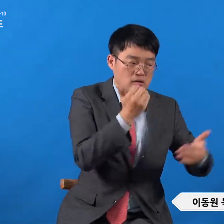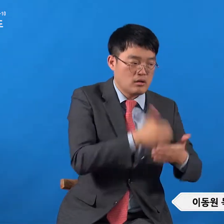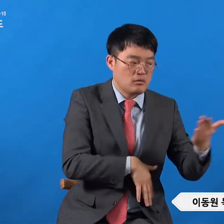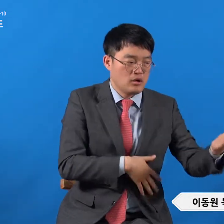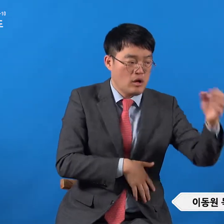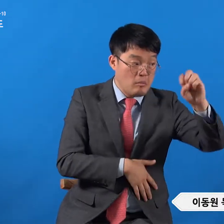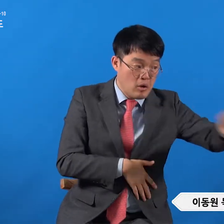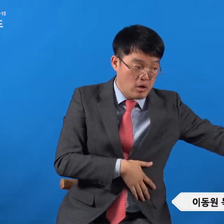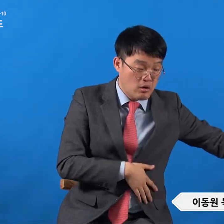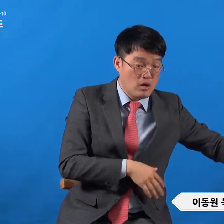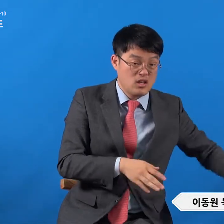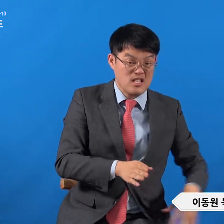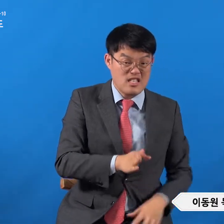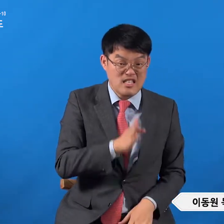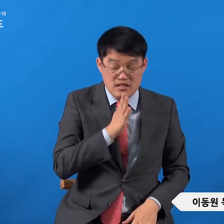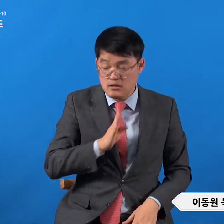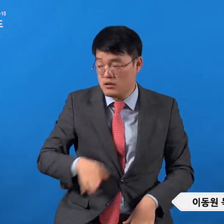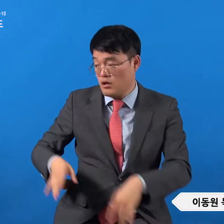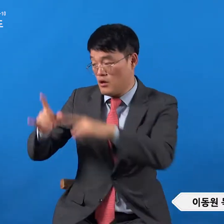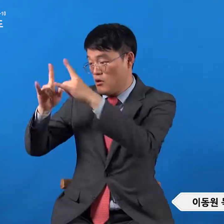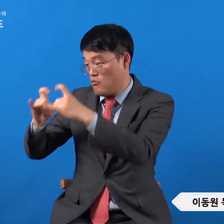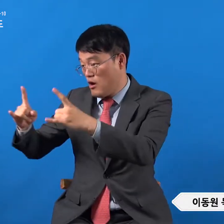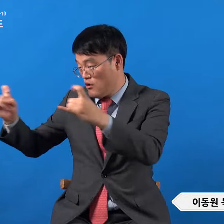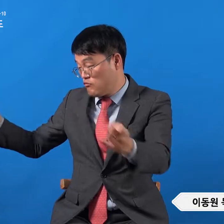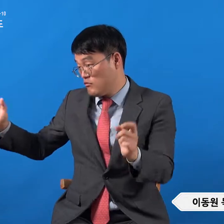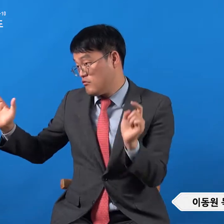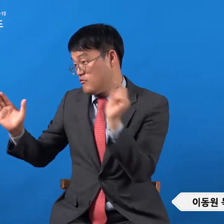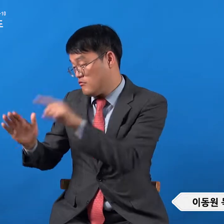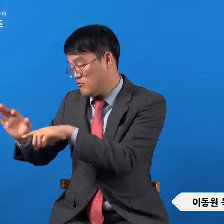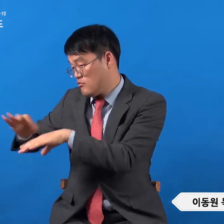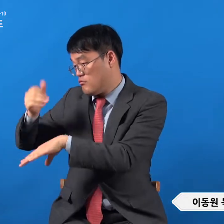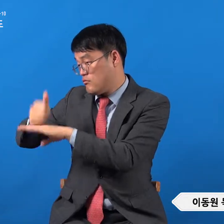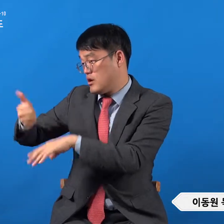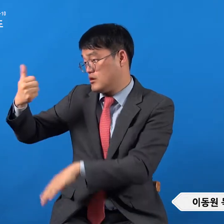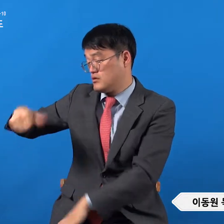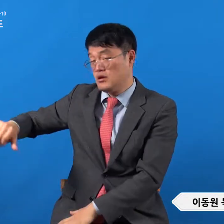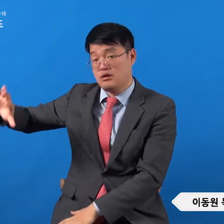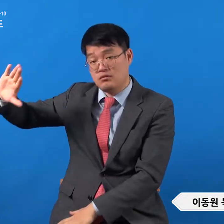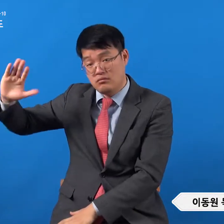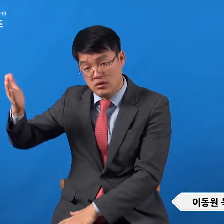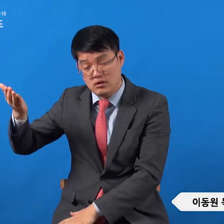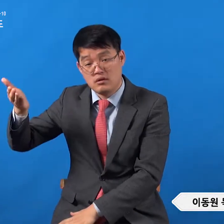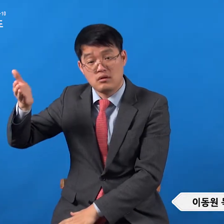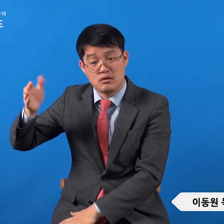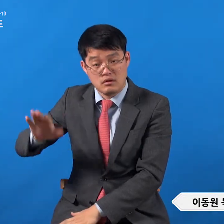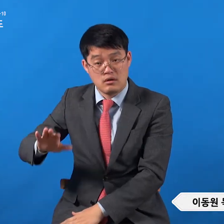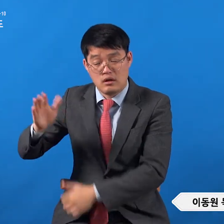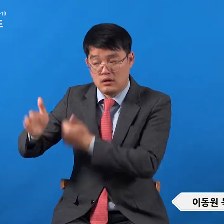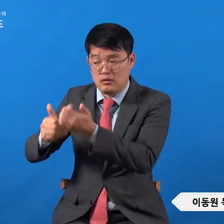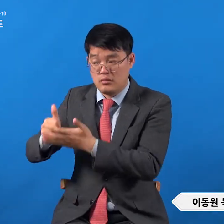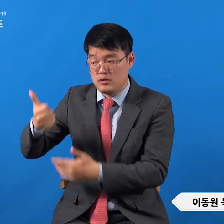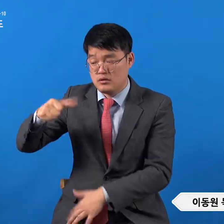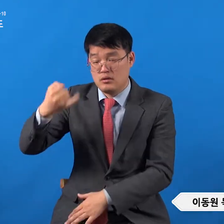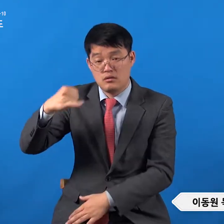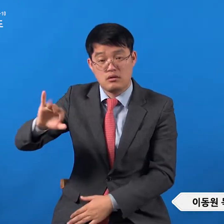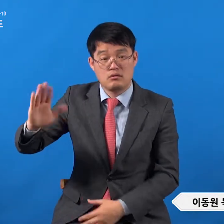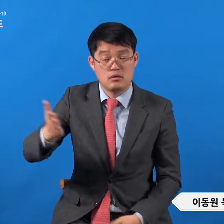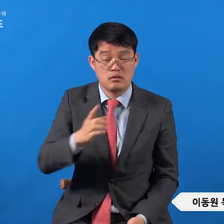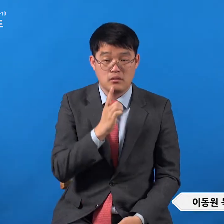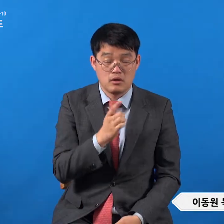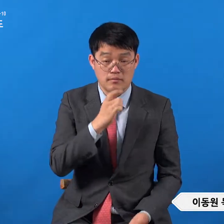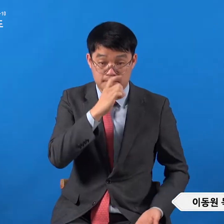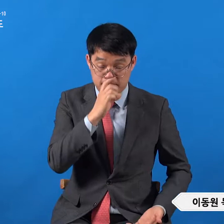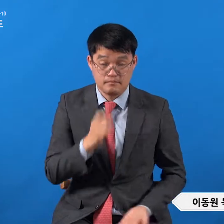근데 그거 버려야 정말 이제는 왕궁에 들어가서 왕자가 된다고, 하나님의 자녀가 될 수가 있다고.